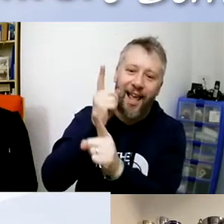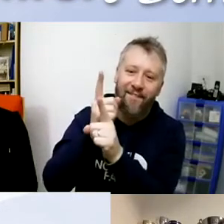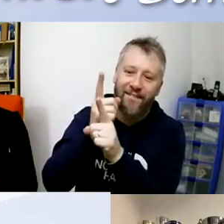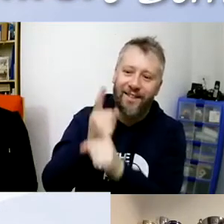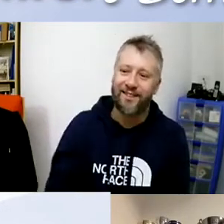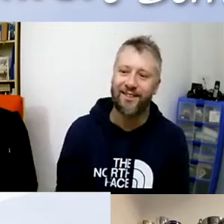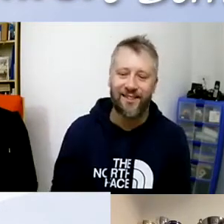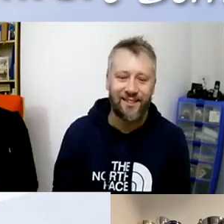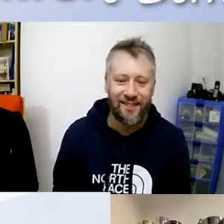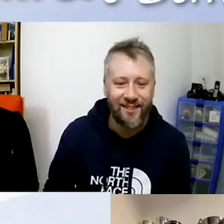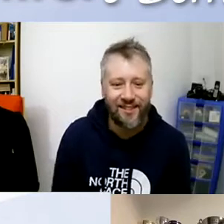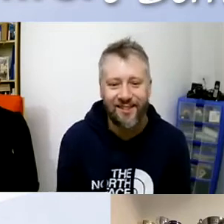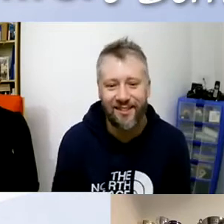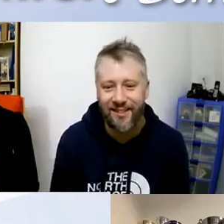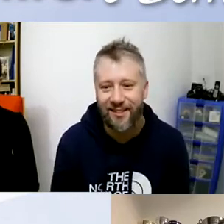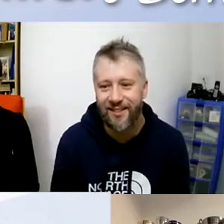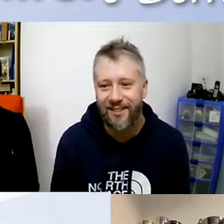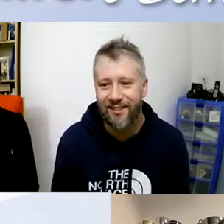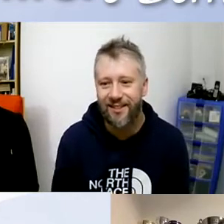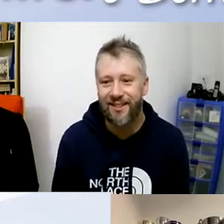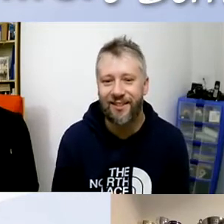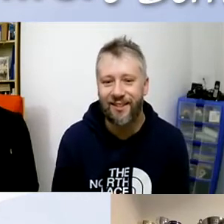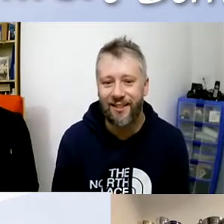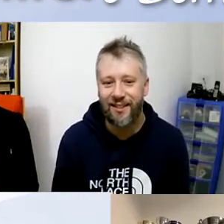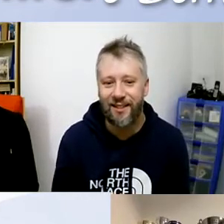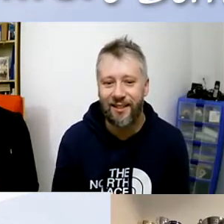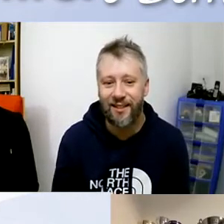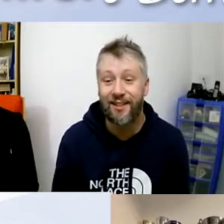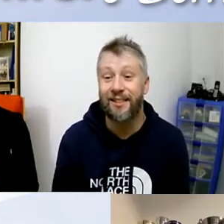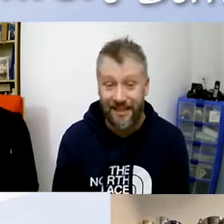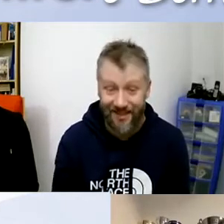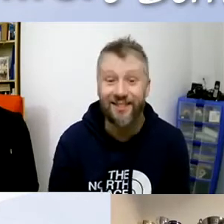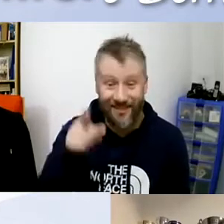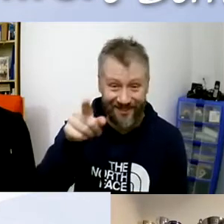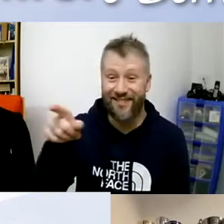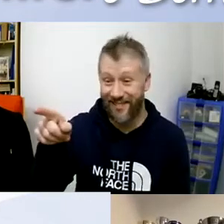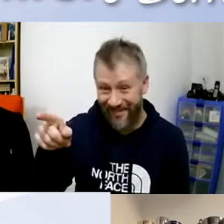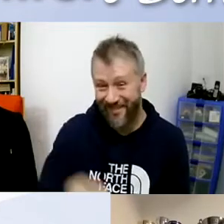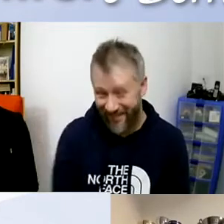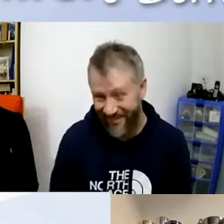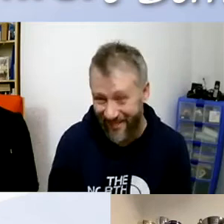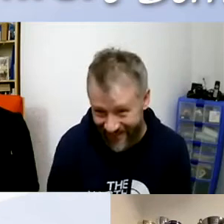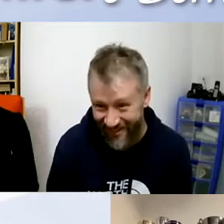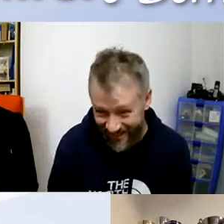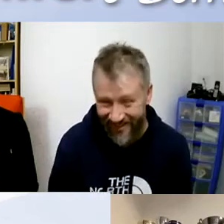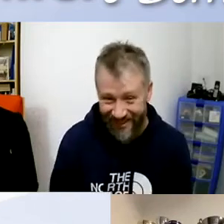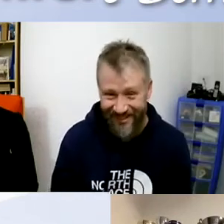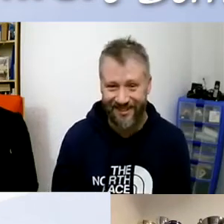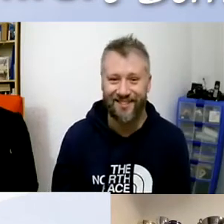Ma il problema, Loris, non è che è un sordo, sono tutti sordi quando c'è da pagare, secondo me,